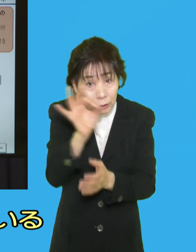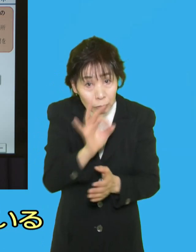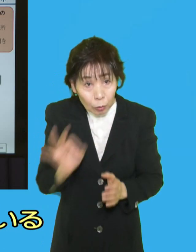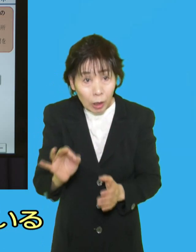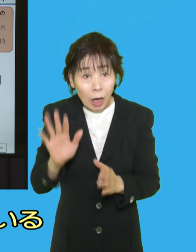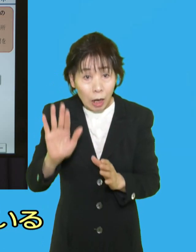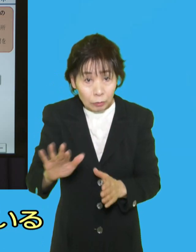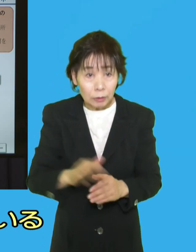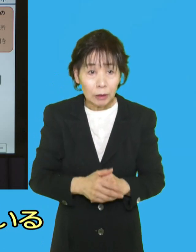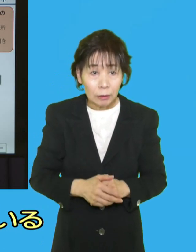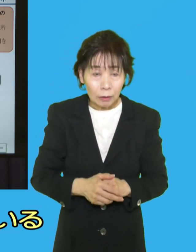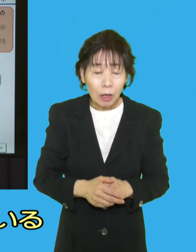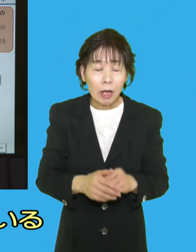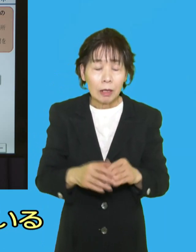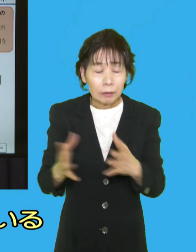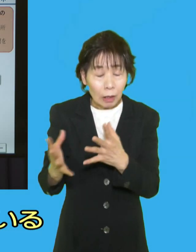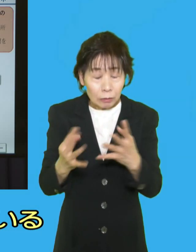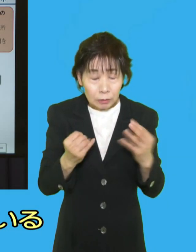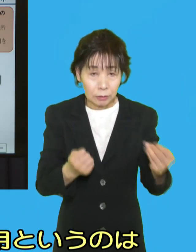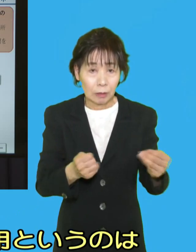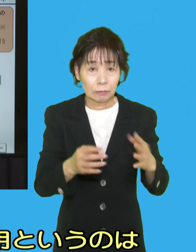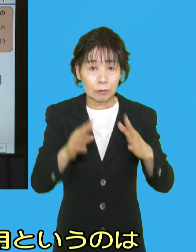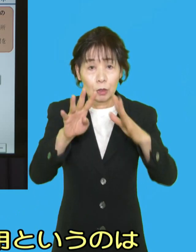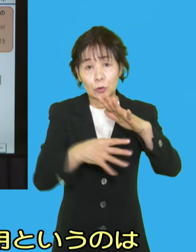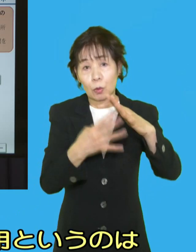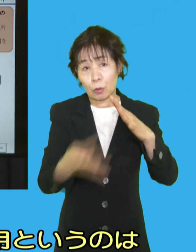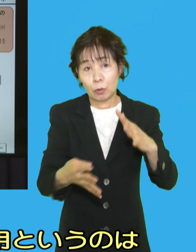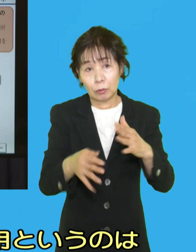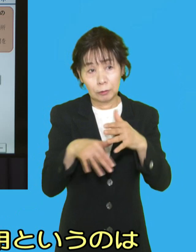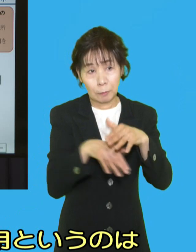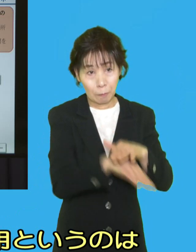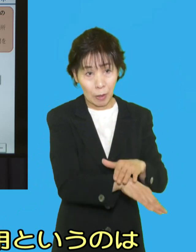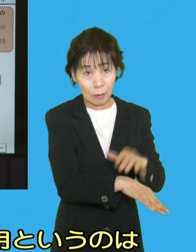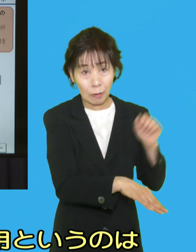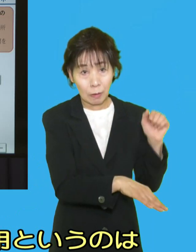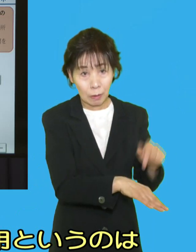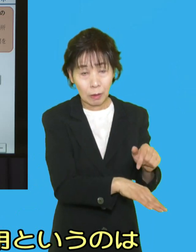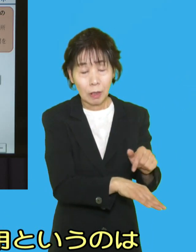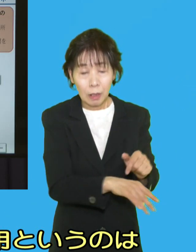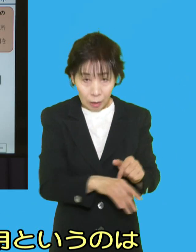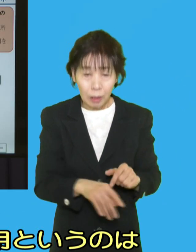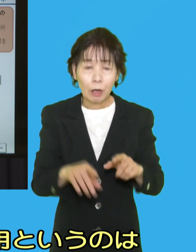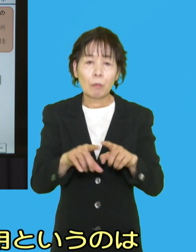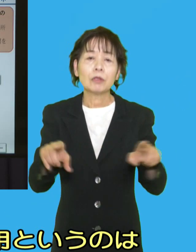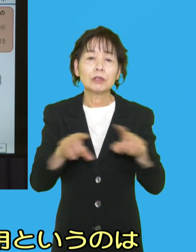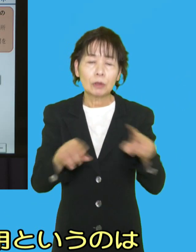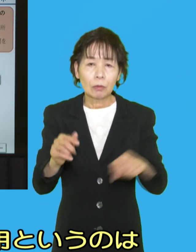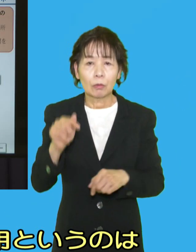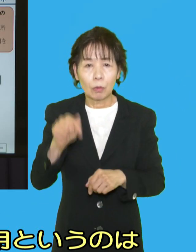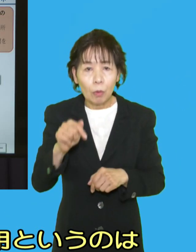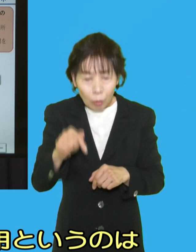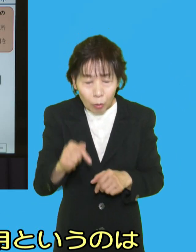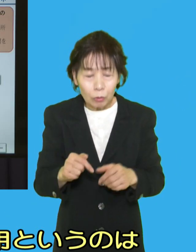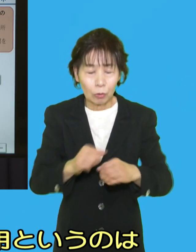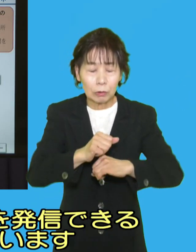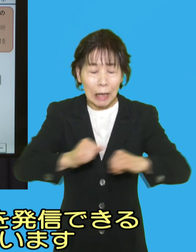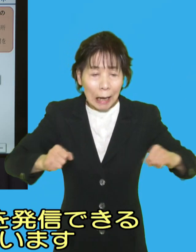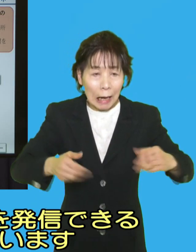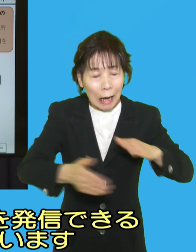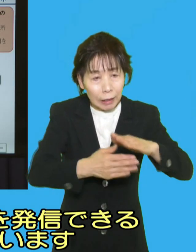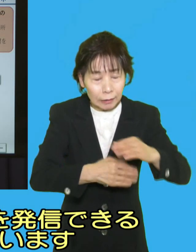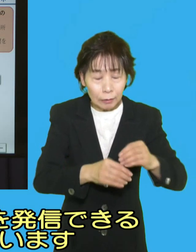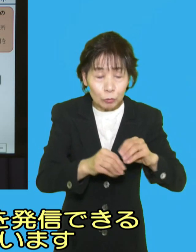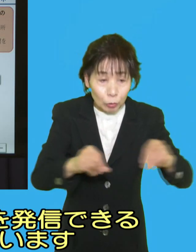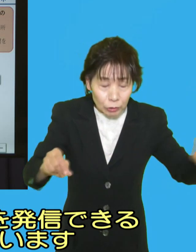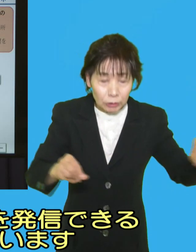くは倉庫に眠っている状況なんですね。ですからここはもちろんその高さ制限だったり敷地の活用というものは